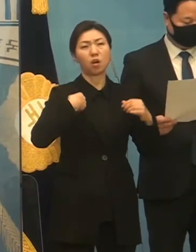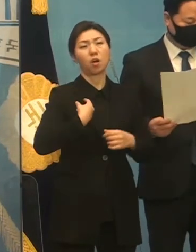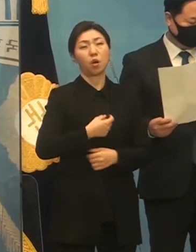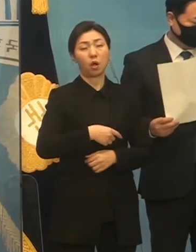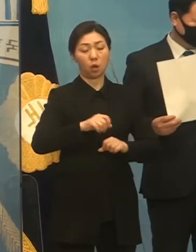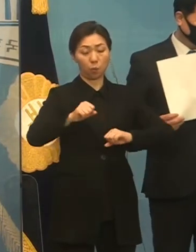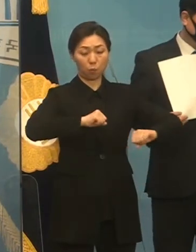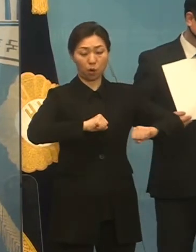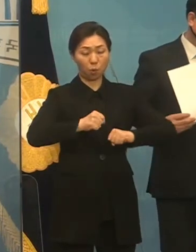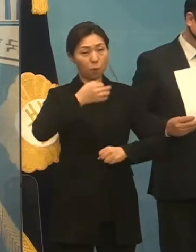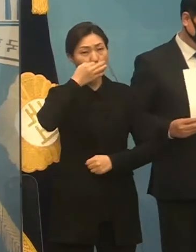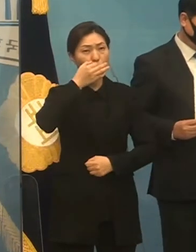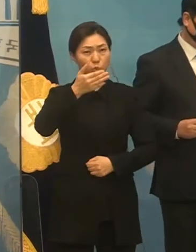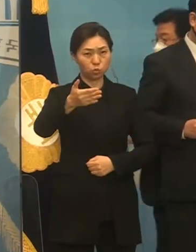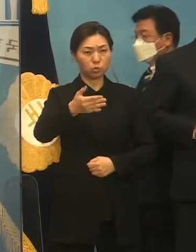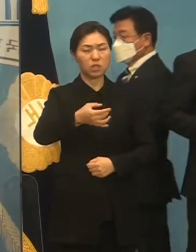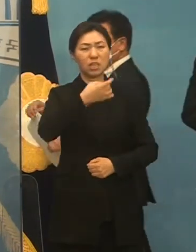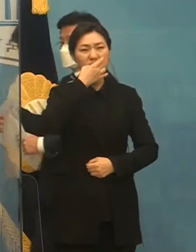할 것입니다.